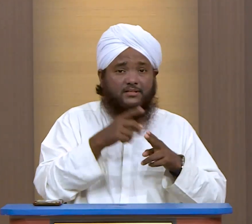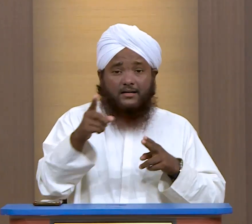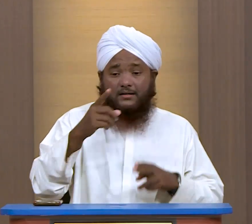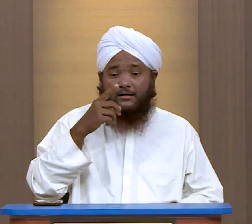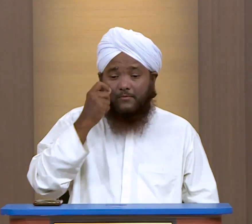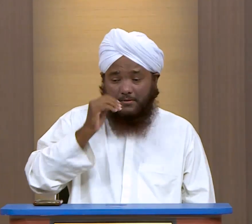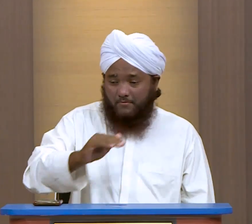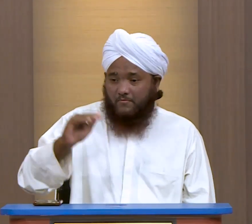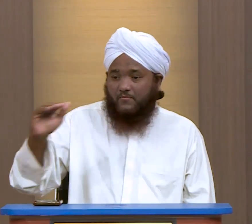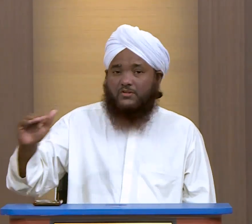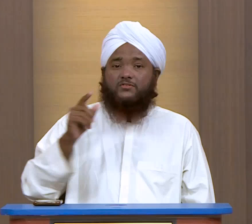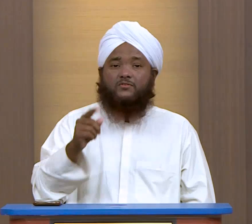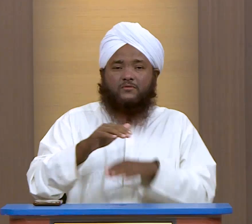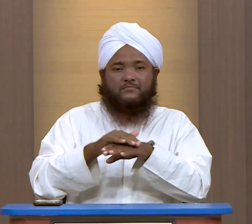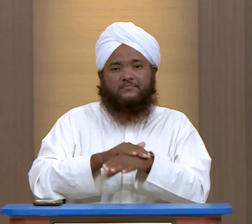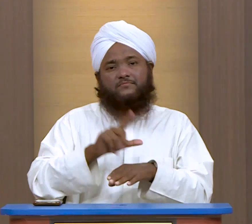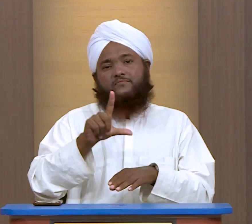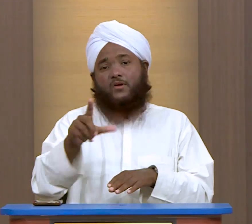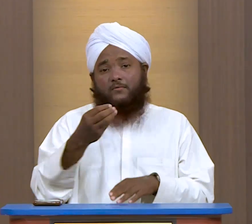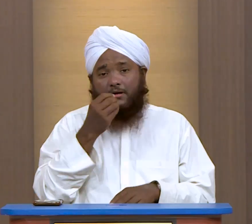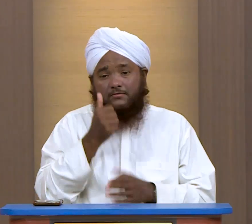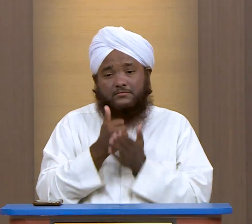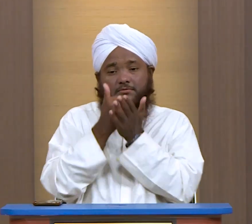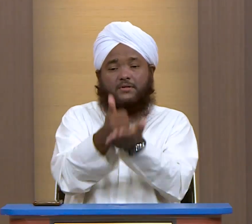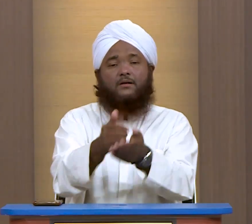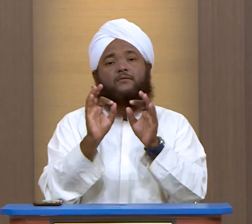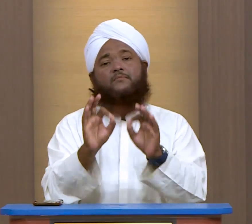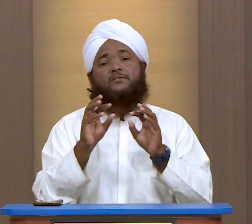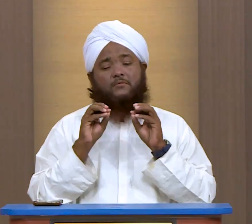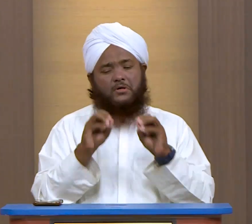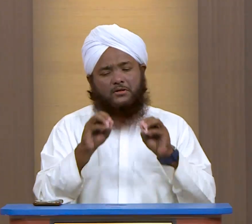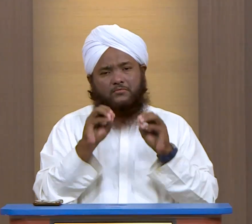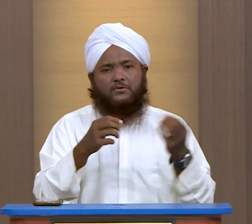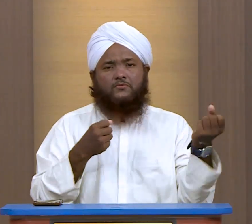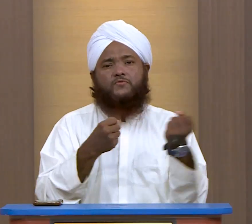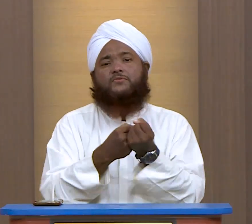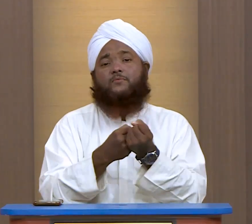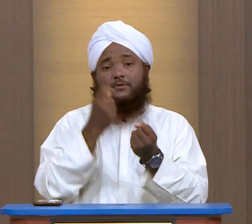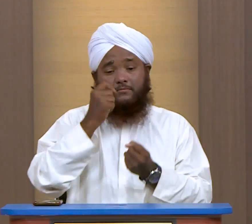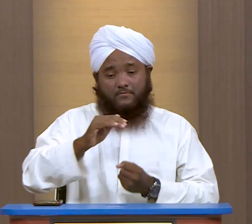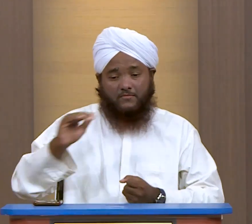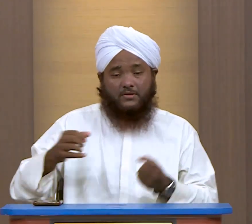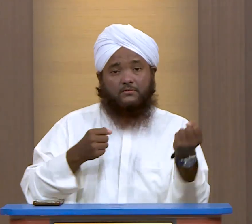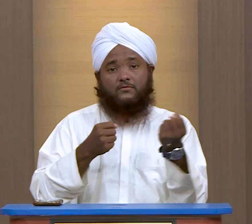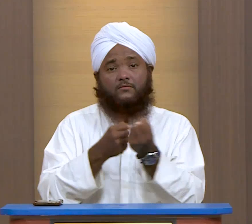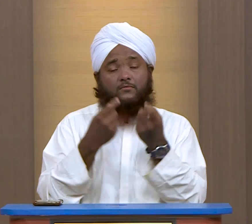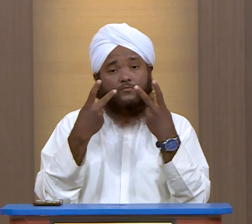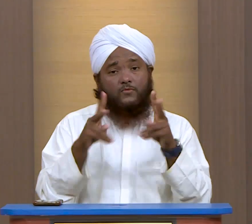اپنی استطاعت کے مطابق ہمارا ساتھ نبھایا۔ الغرض ہم والدین کے جتنے احسانات